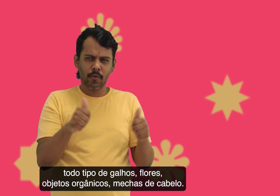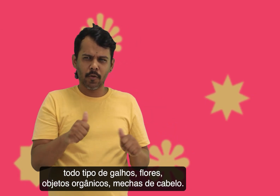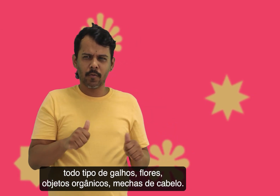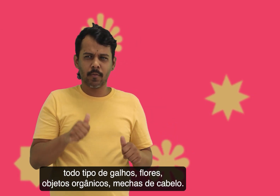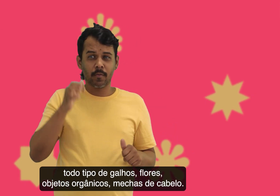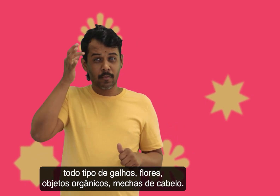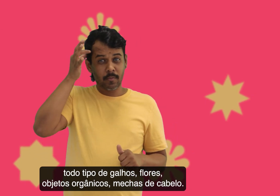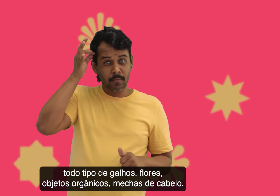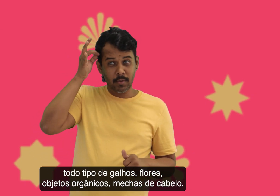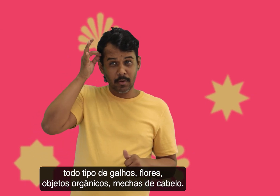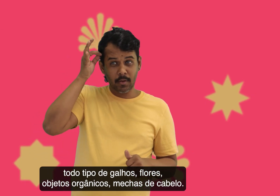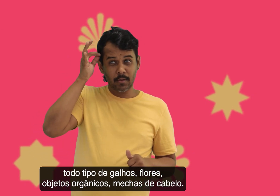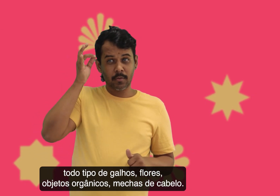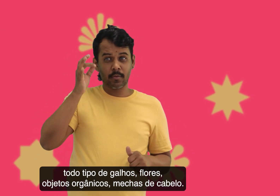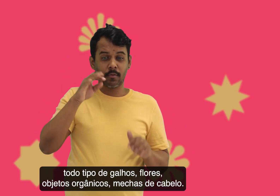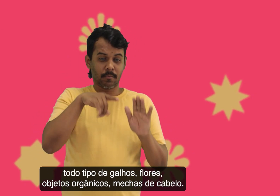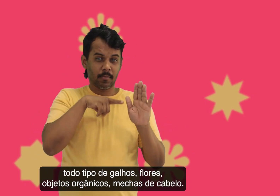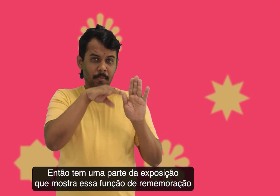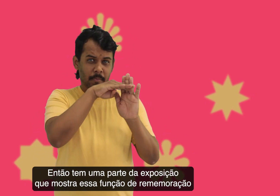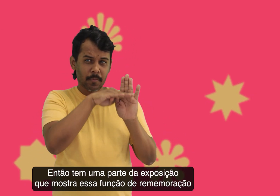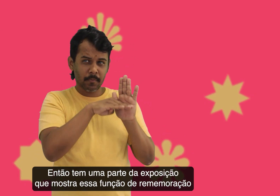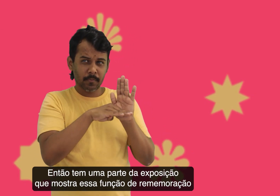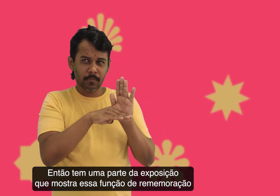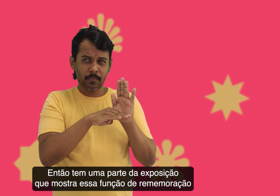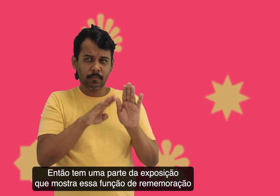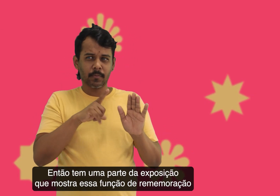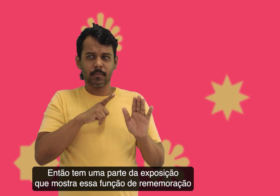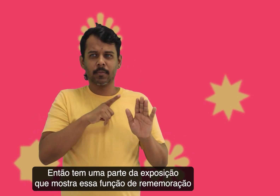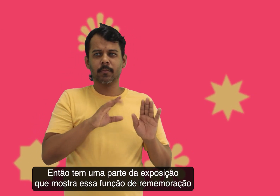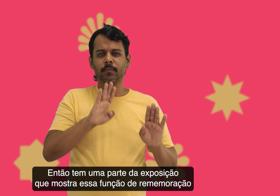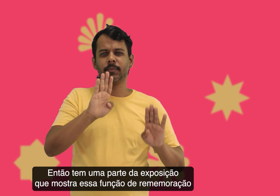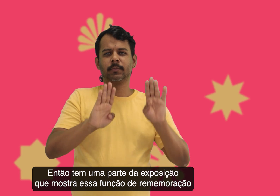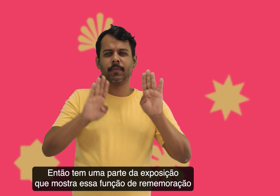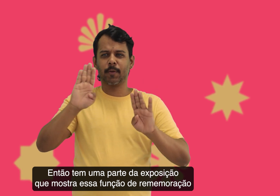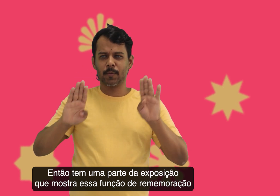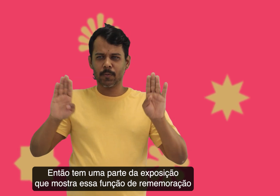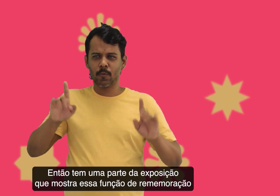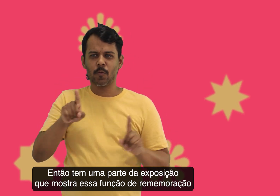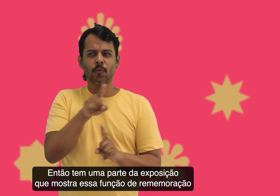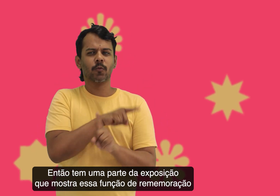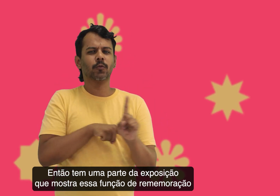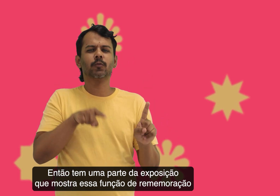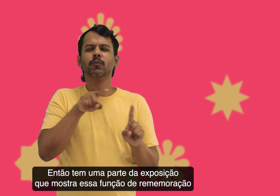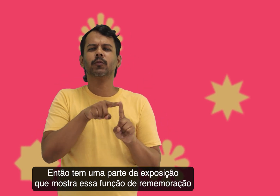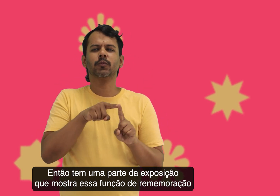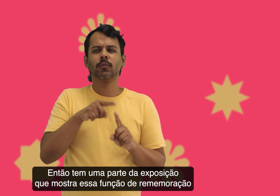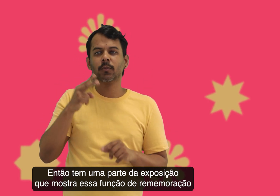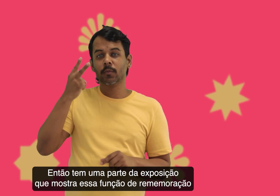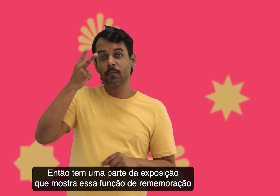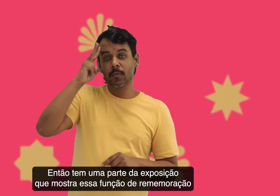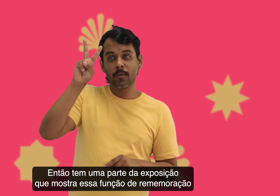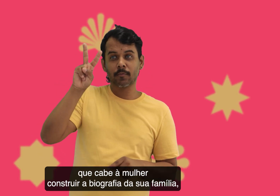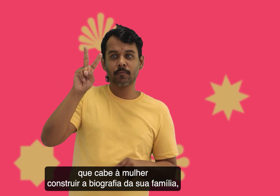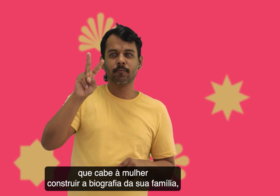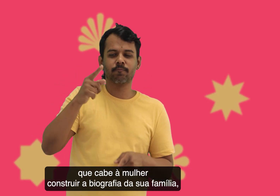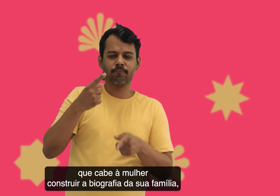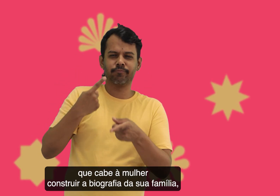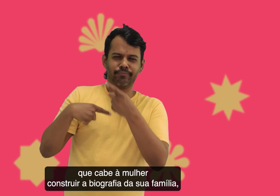objetos orgânicos, mechas de cabelo. Então tem uma parte da exposição que mostra essa função de rememoração que cabe à